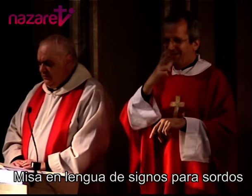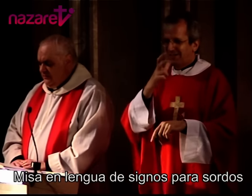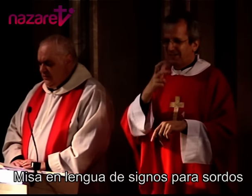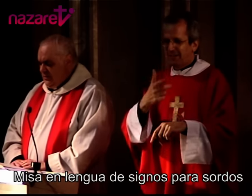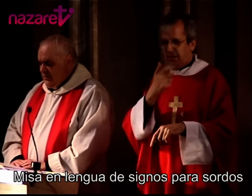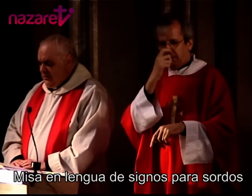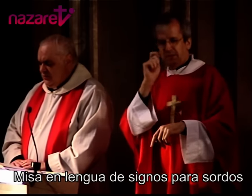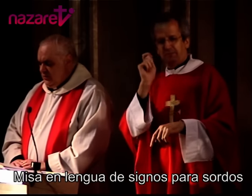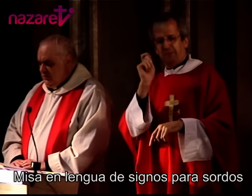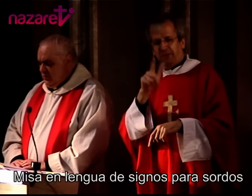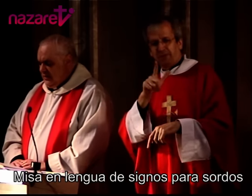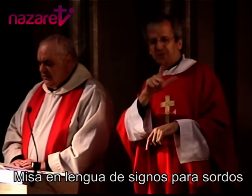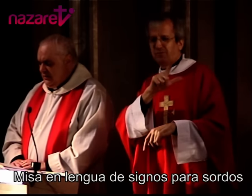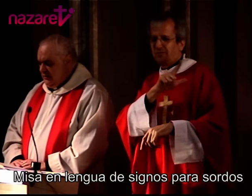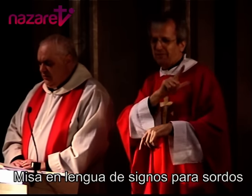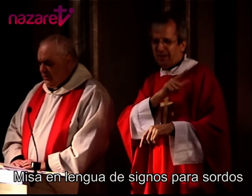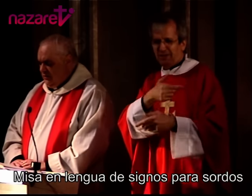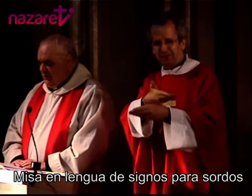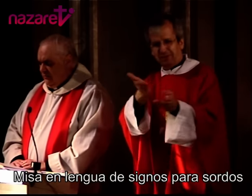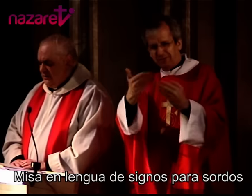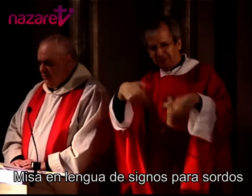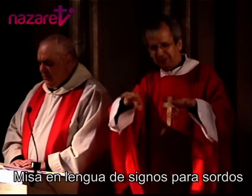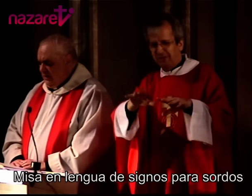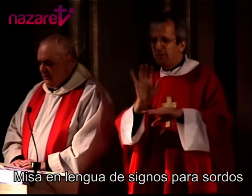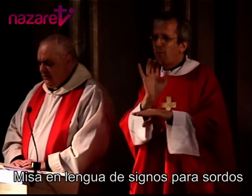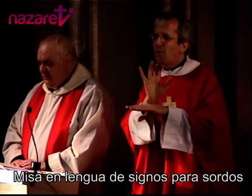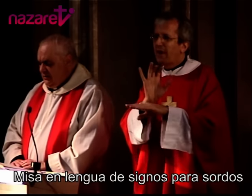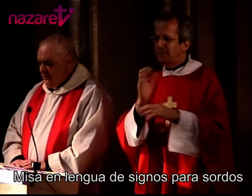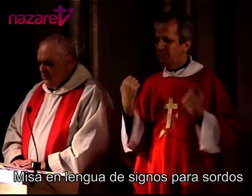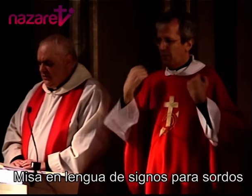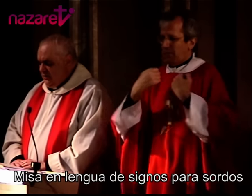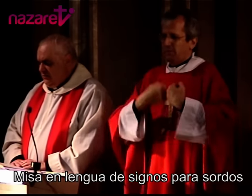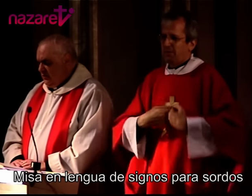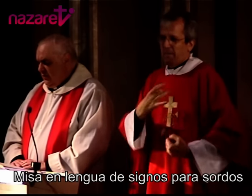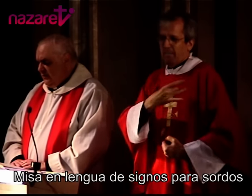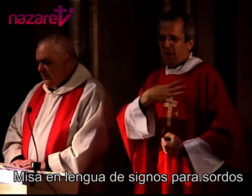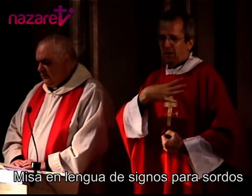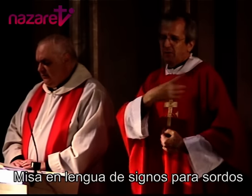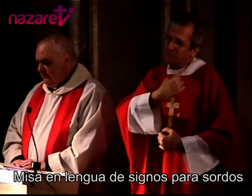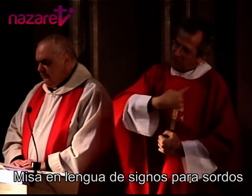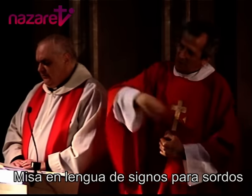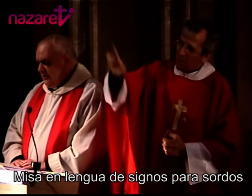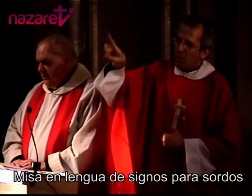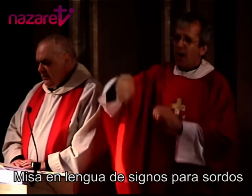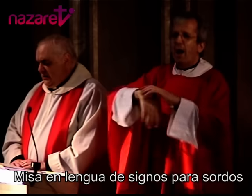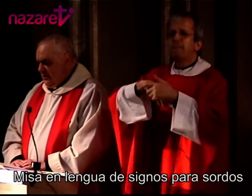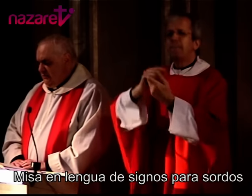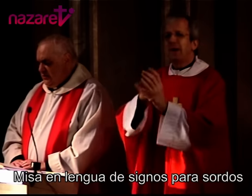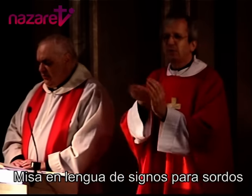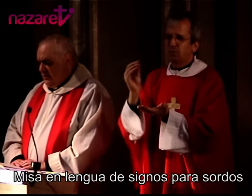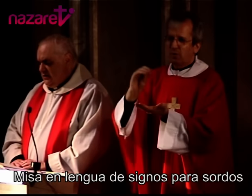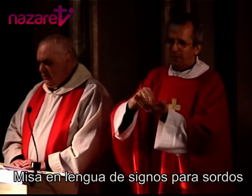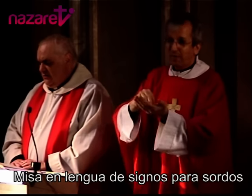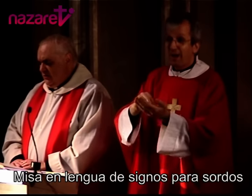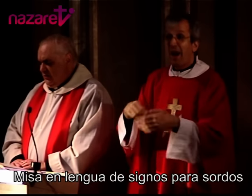desprecio y, después de burlarse de él poniéndole una vestidura blanca, se lo remitió a Pilato. Aquel